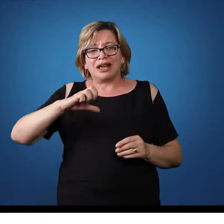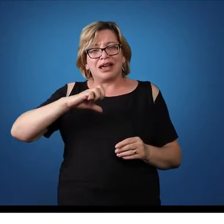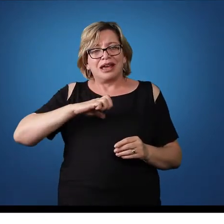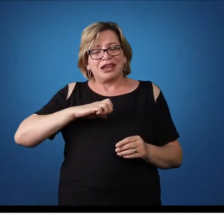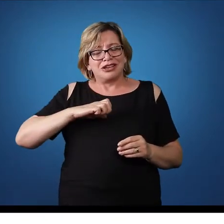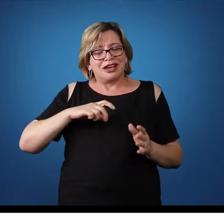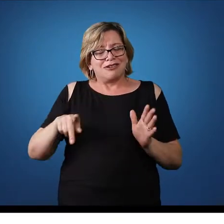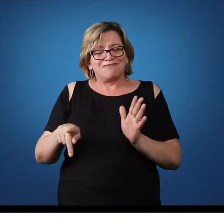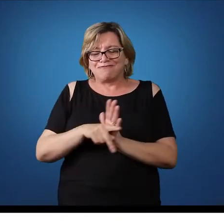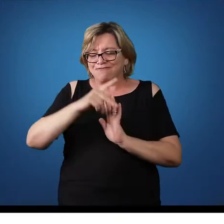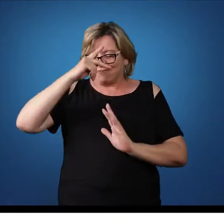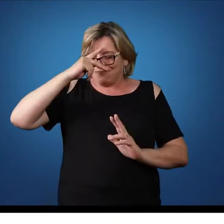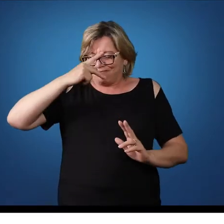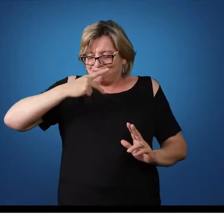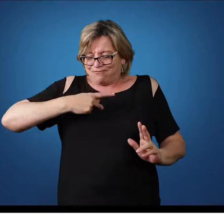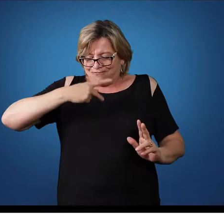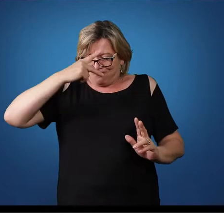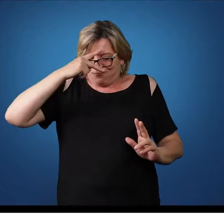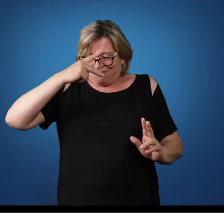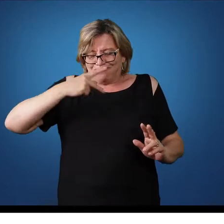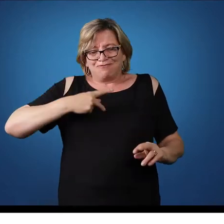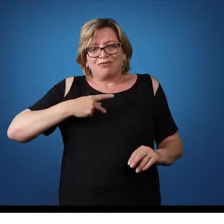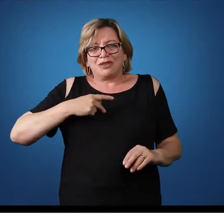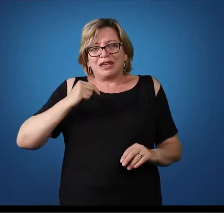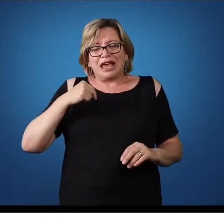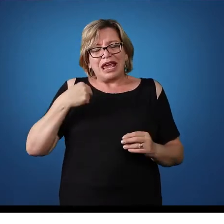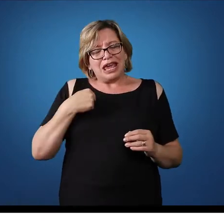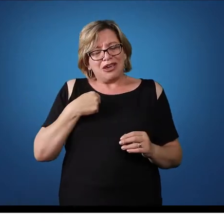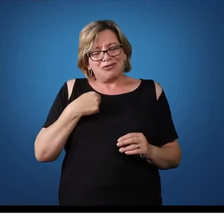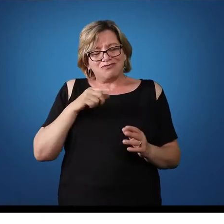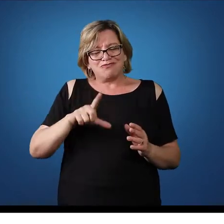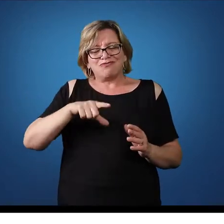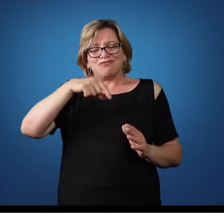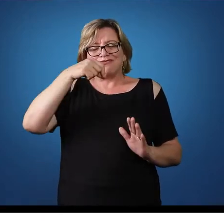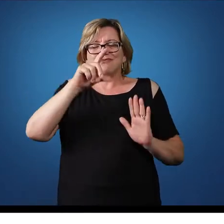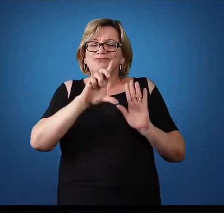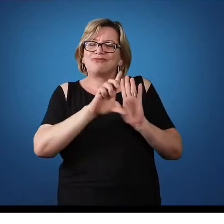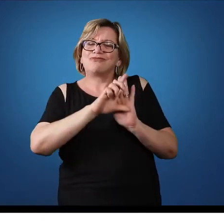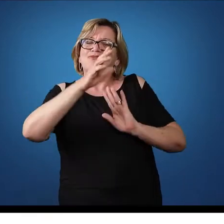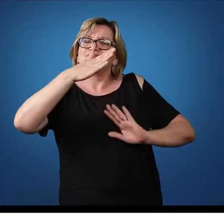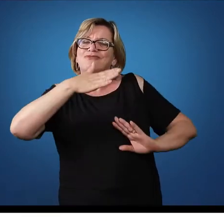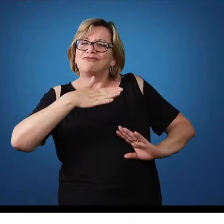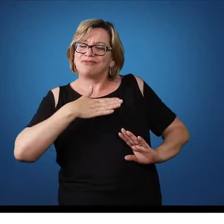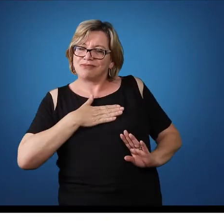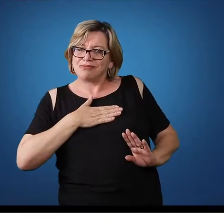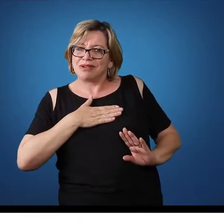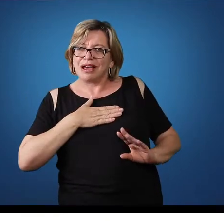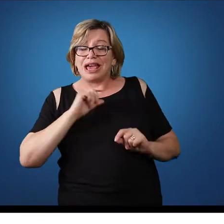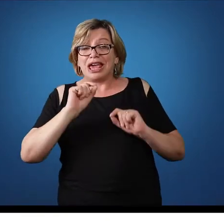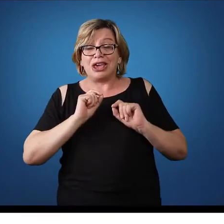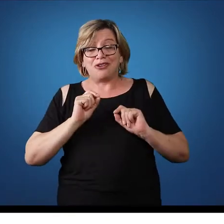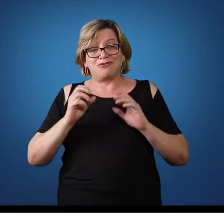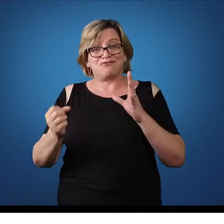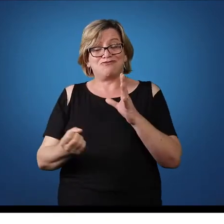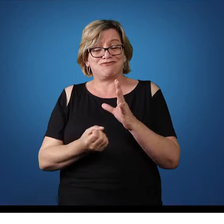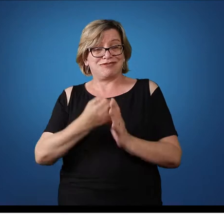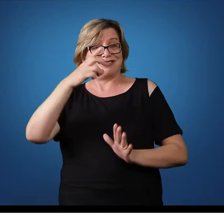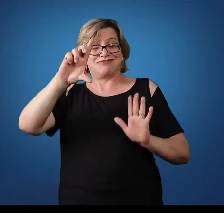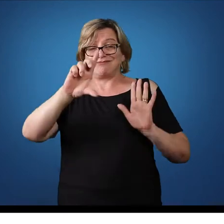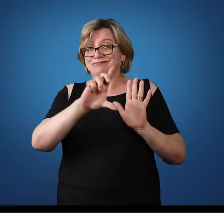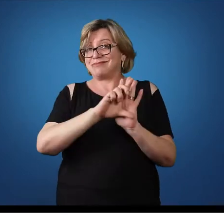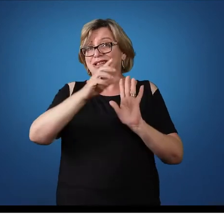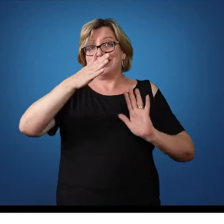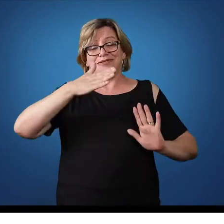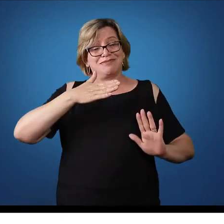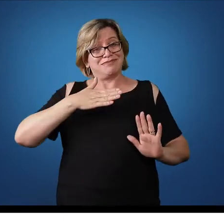autonomia, que é quando eu mesmo digo que lei eu devo seguir, quando eu mesmo me dou a lei para mim, quando eu mesmo